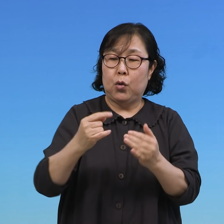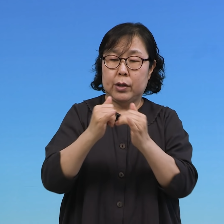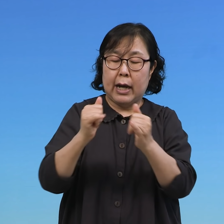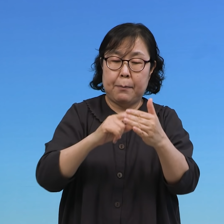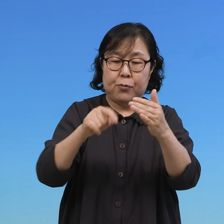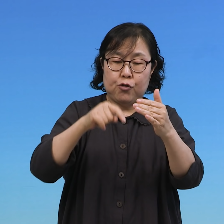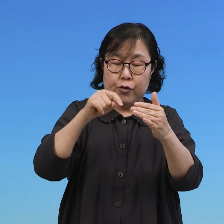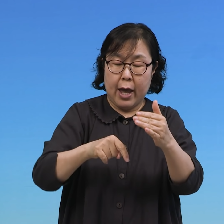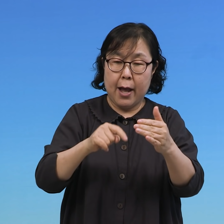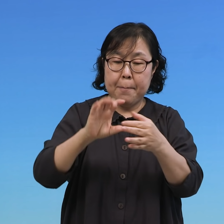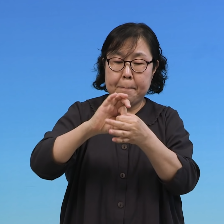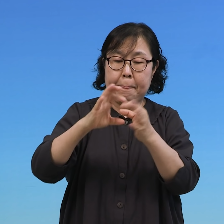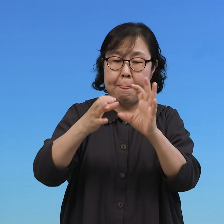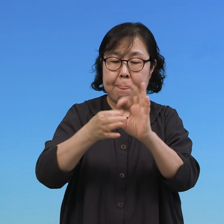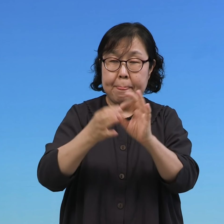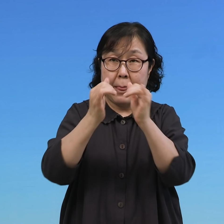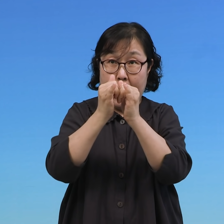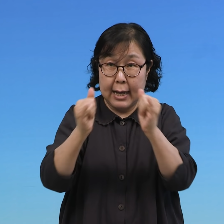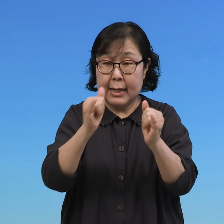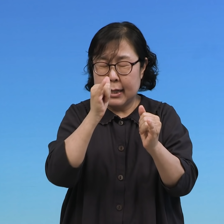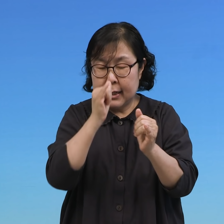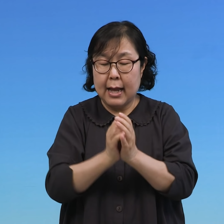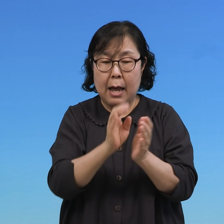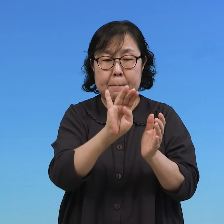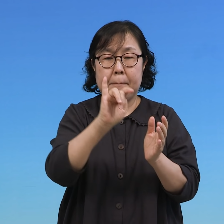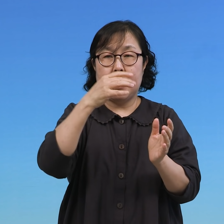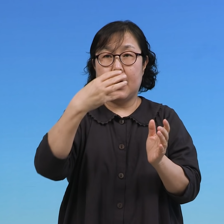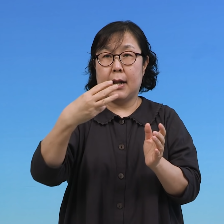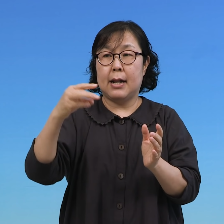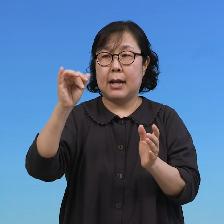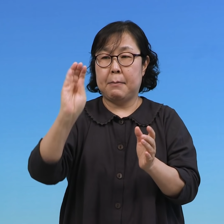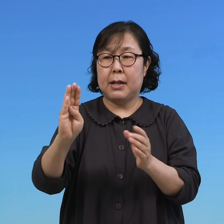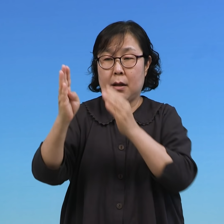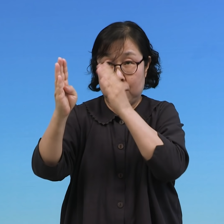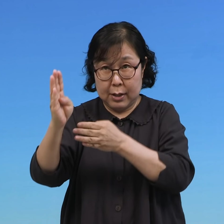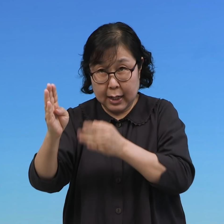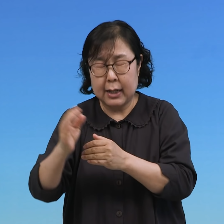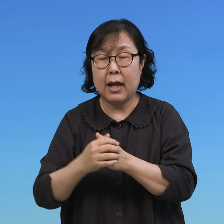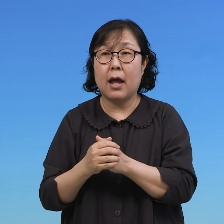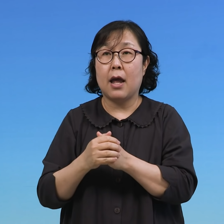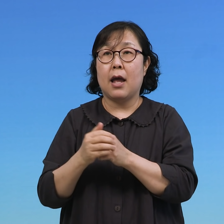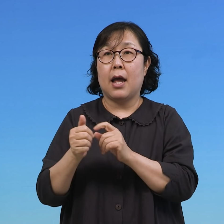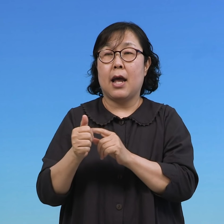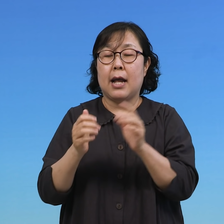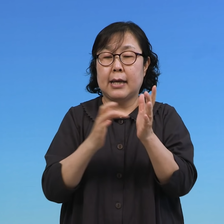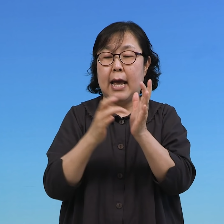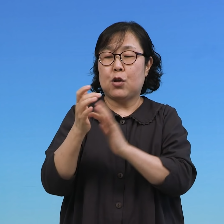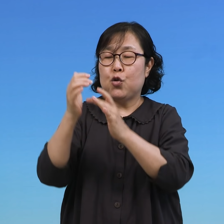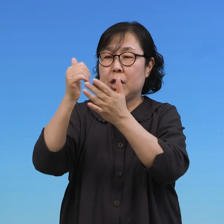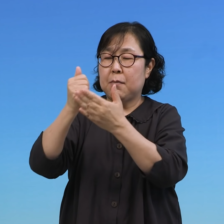있는데 그들이 갈릴리 뱃사람 벳세다 사람 빌립에게 가서 청하여 이르되 선생이여